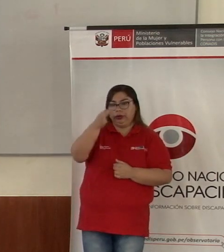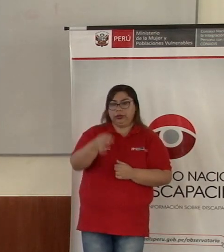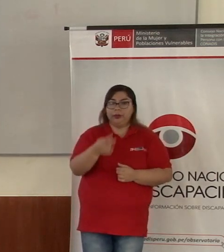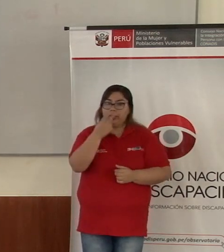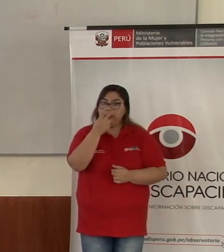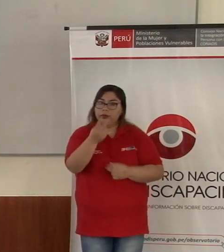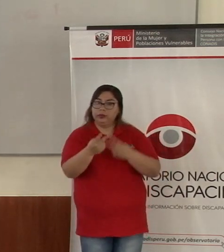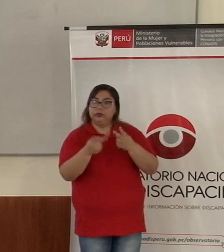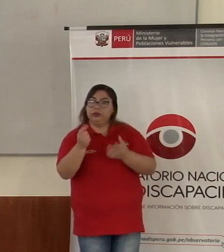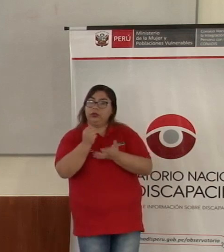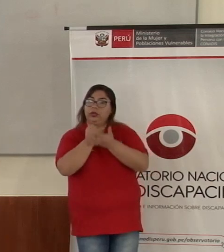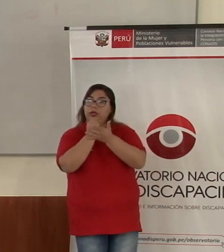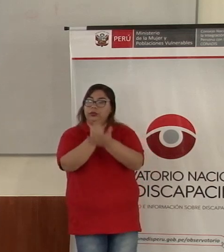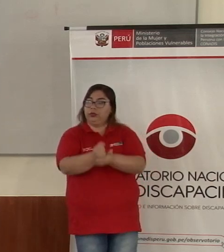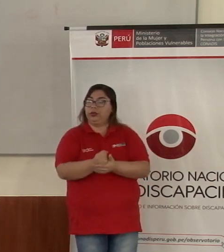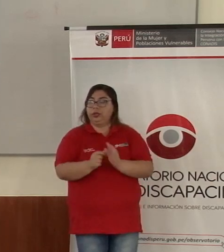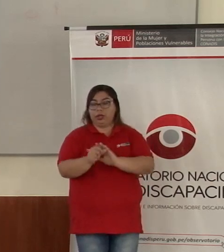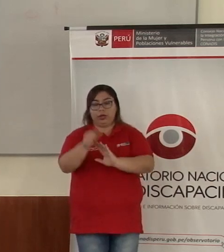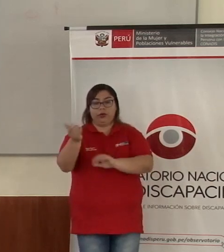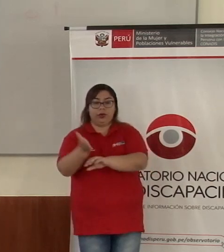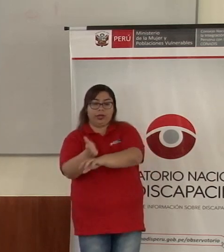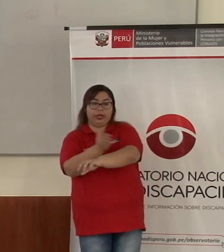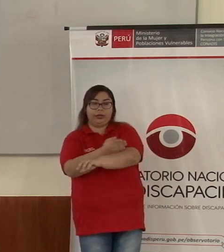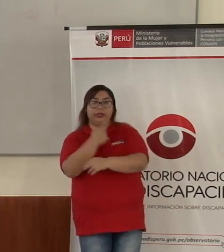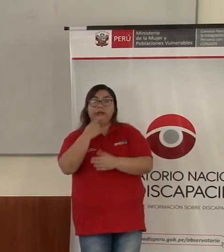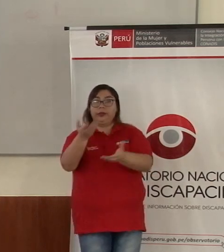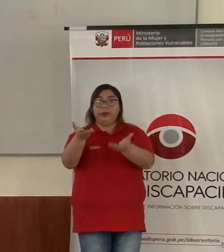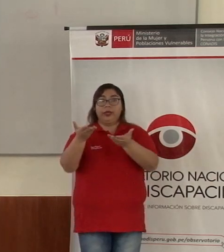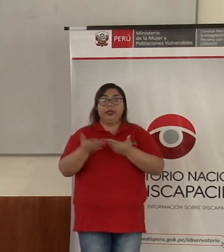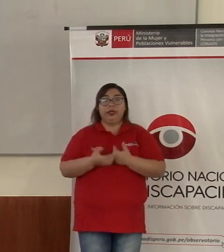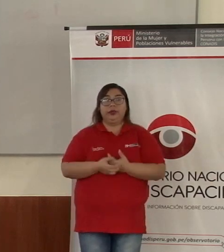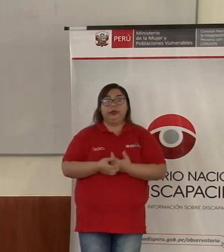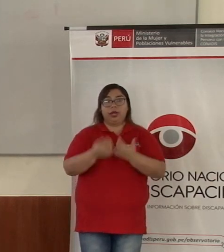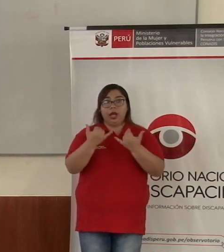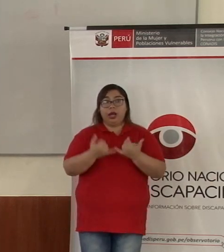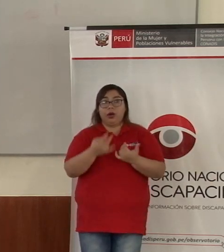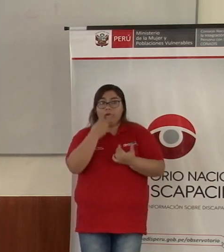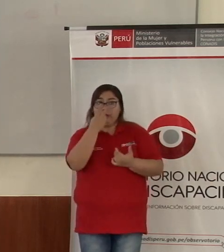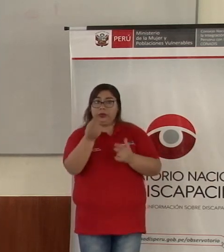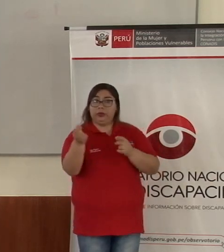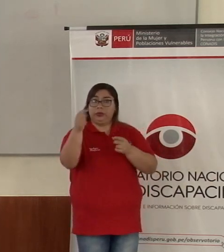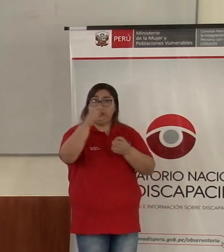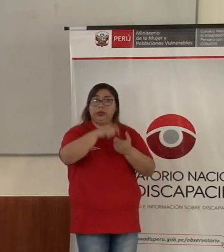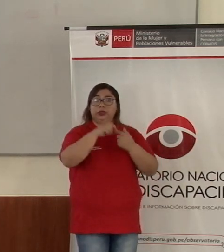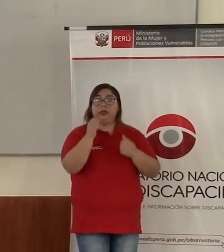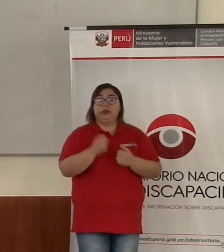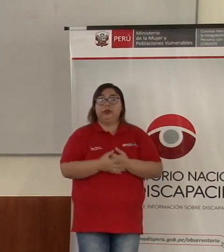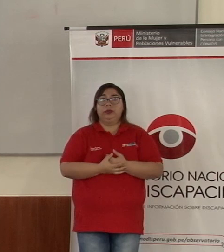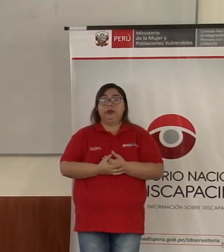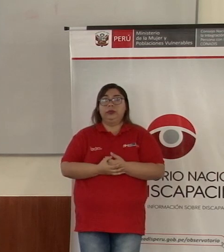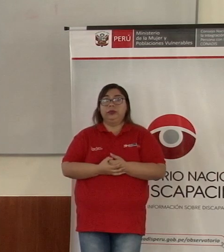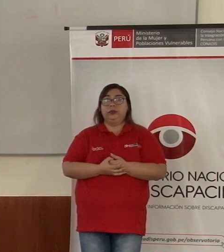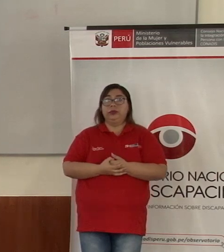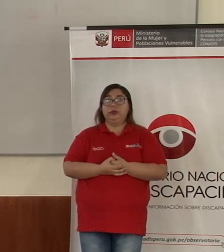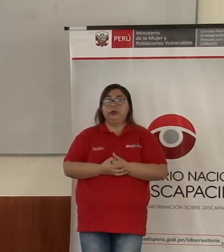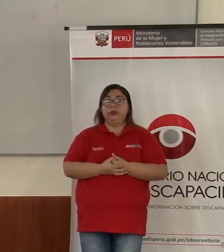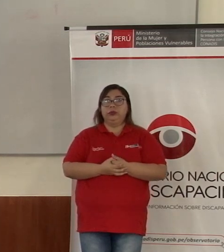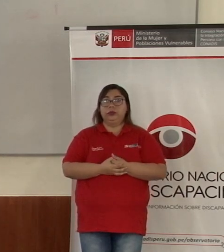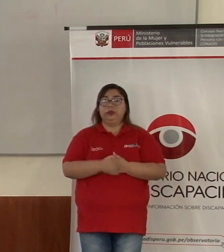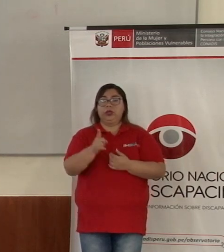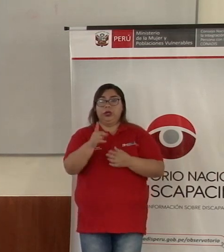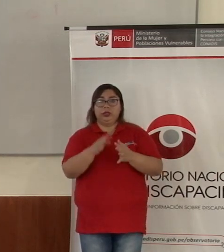hubiera designado un apoyo con anterioridad. Ahí hemos insertado esa situación. Era